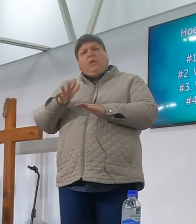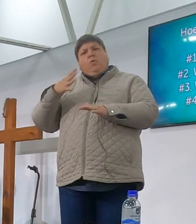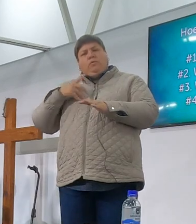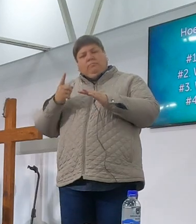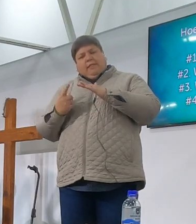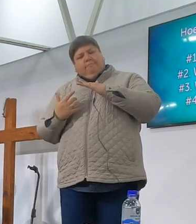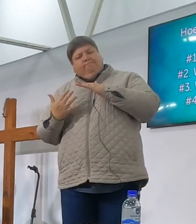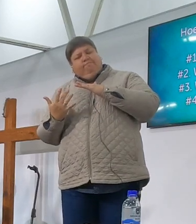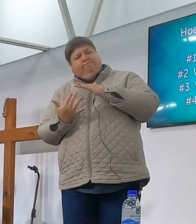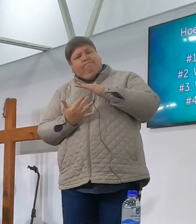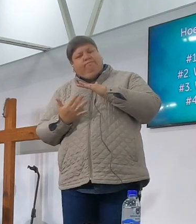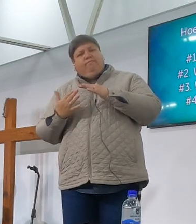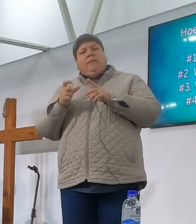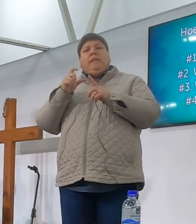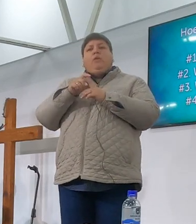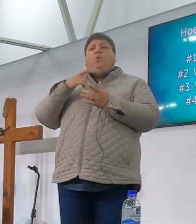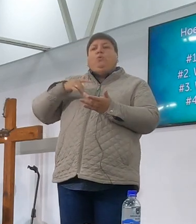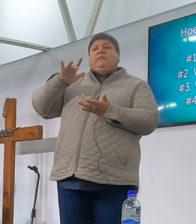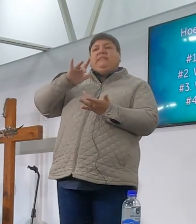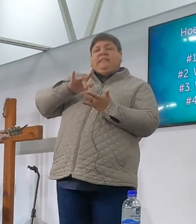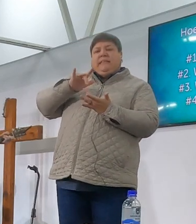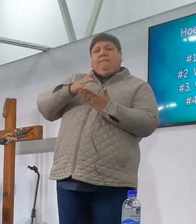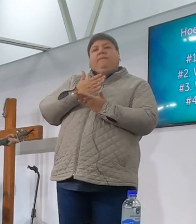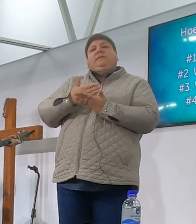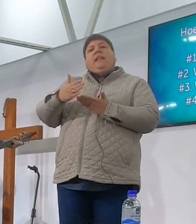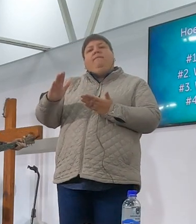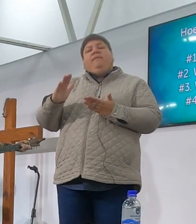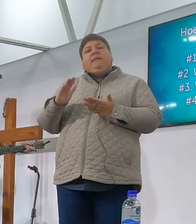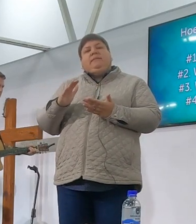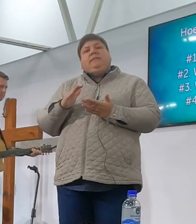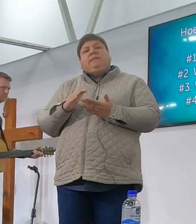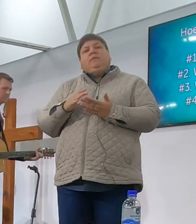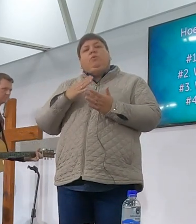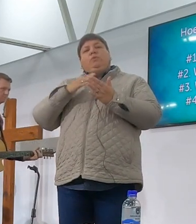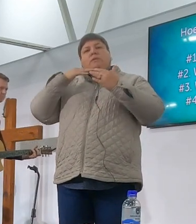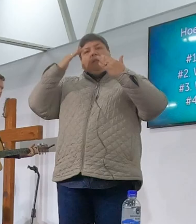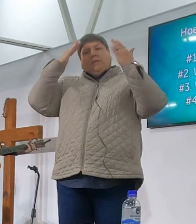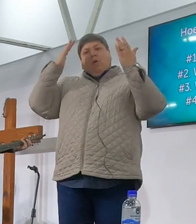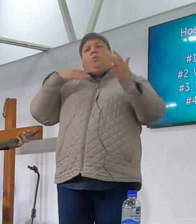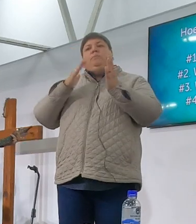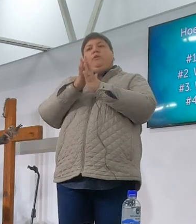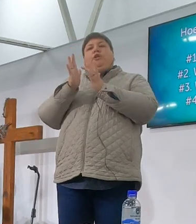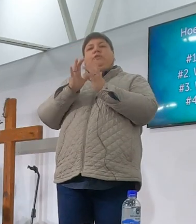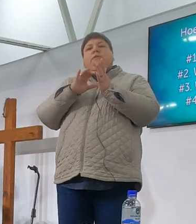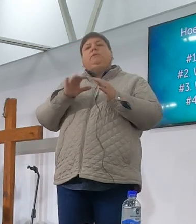dringendheid dat ons sensitief sal wees vir U. Ons dankie en ons bid dit in Jesus se naam.